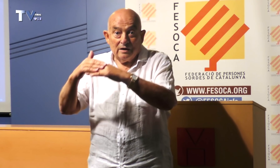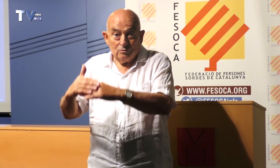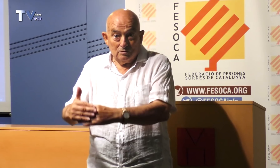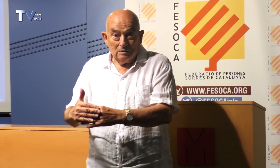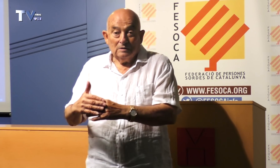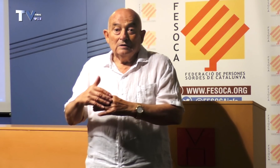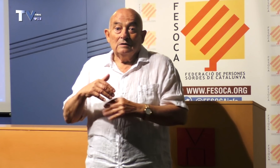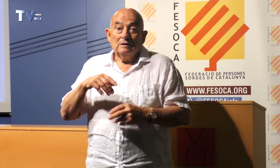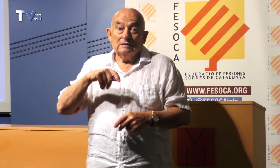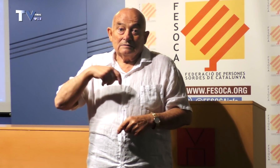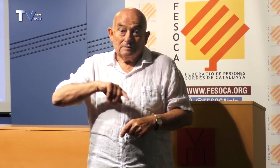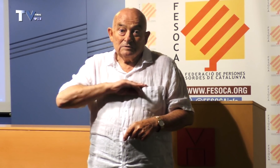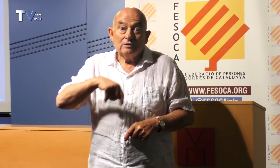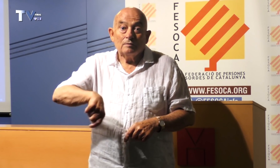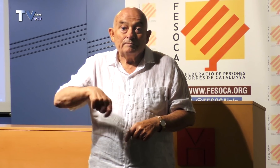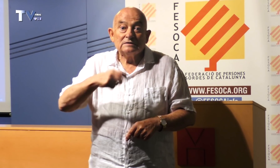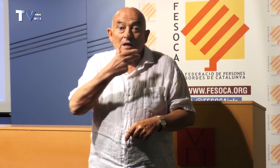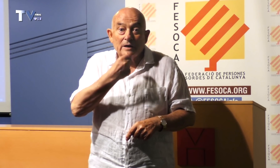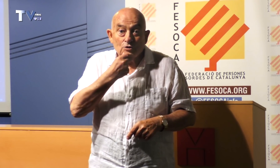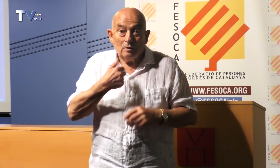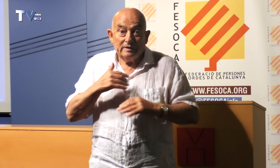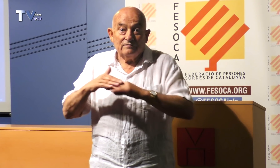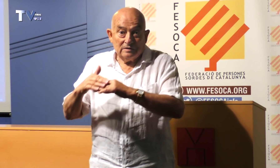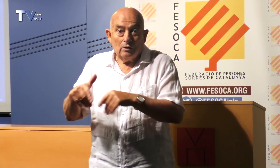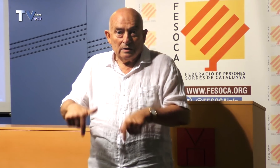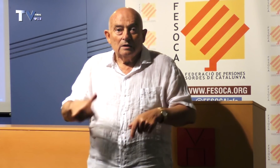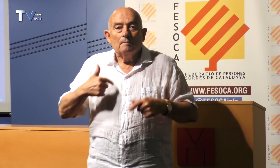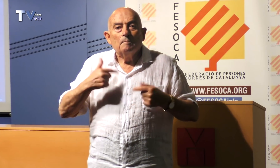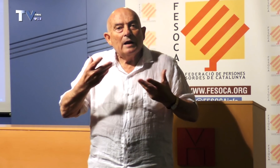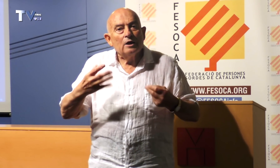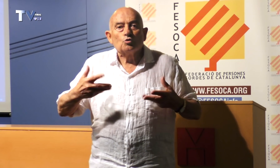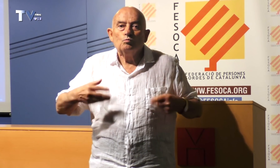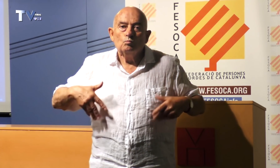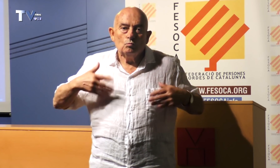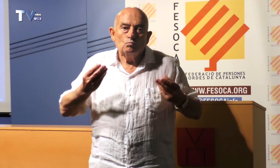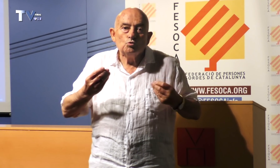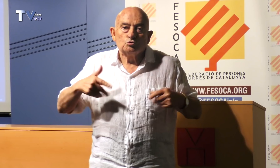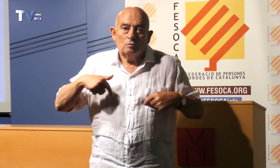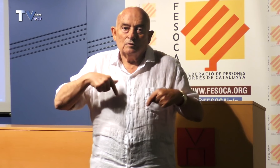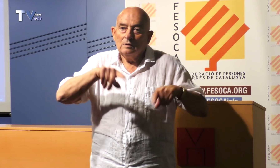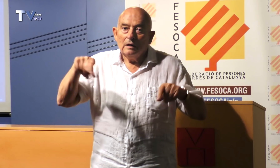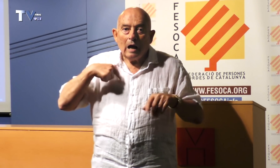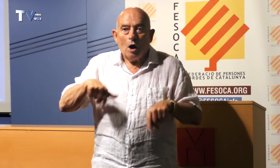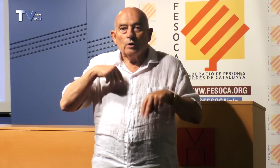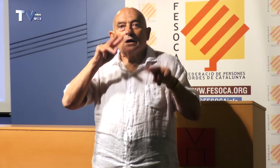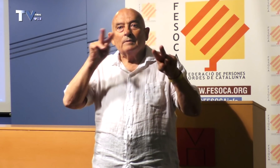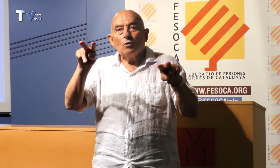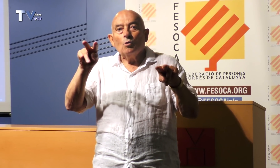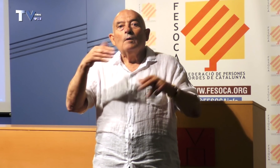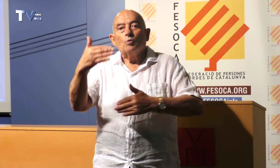un esdeveniment important que m'han convidat el president actual, Albert Casellas, i me n'alegro moltíssim d'haver